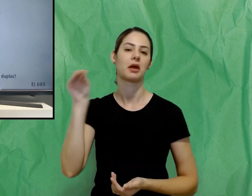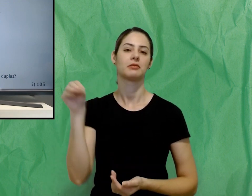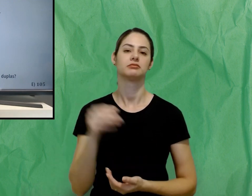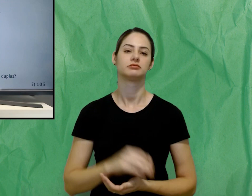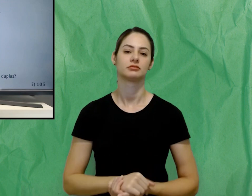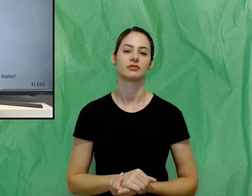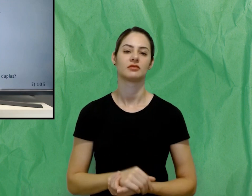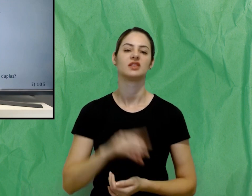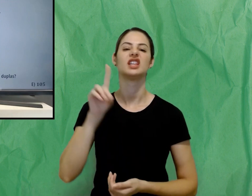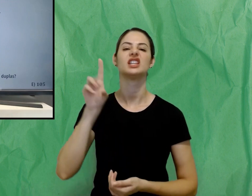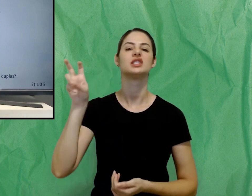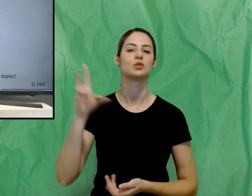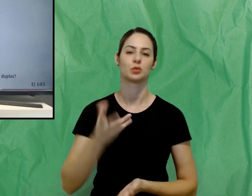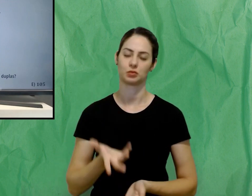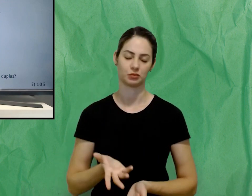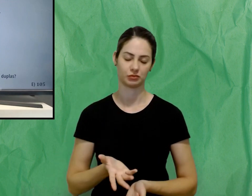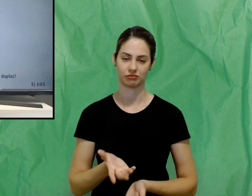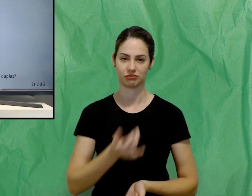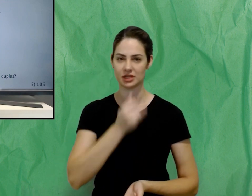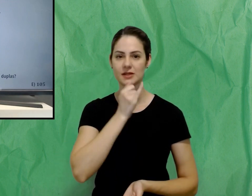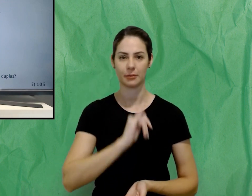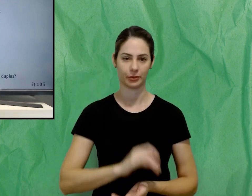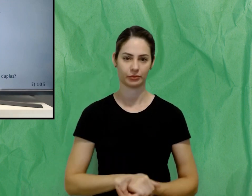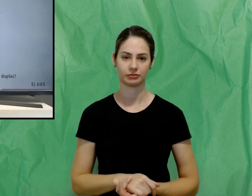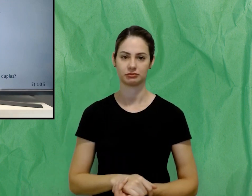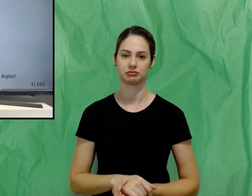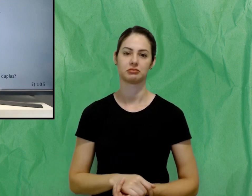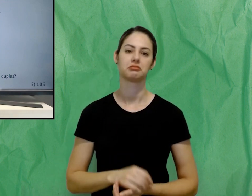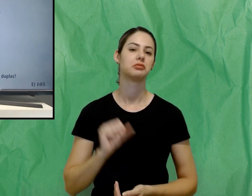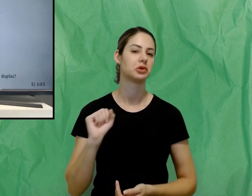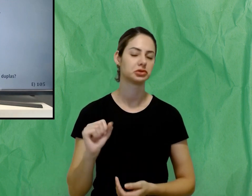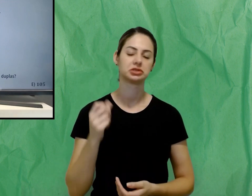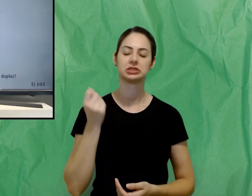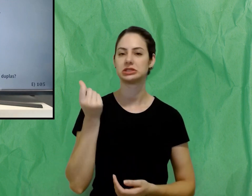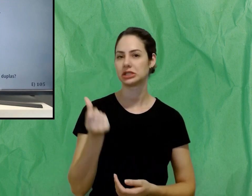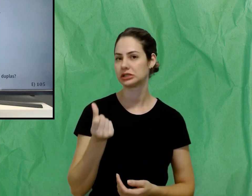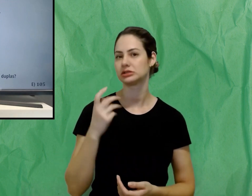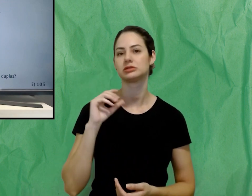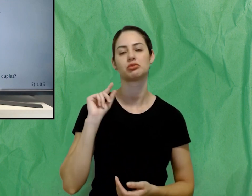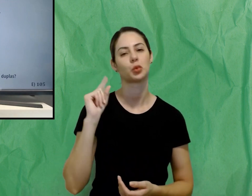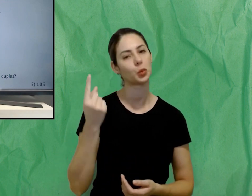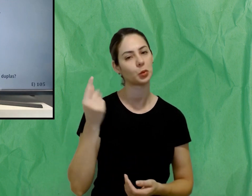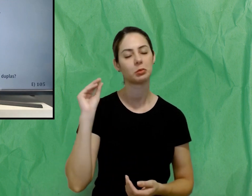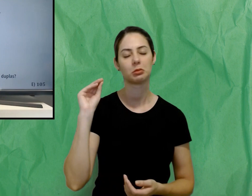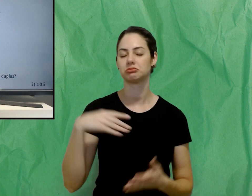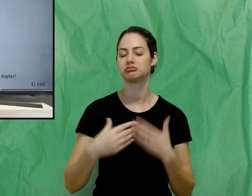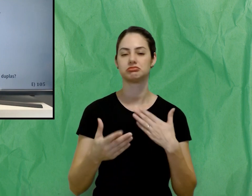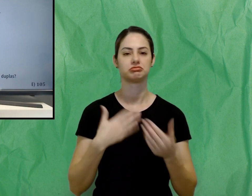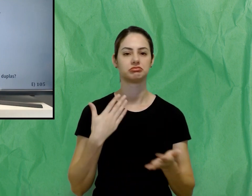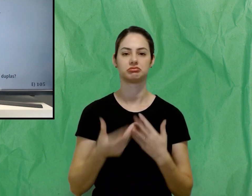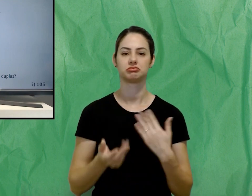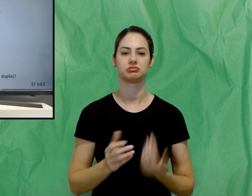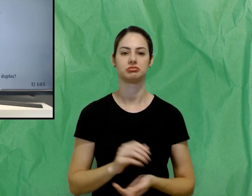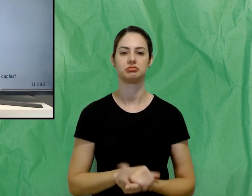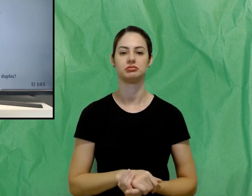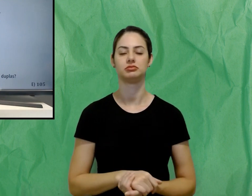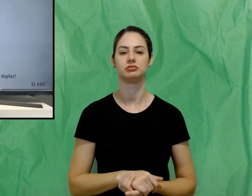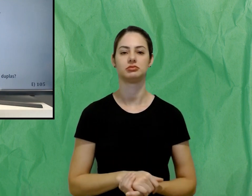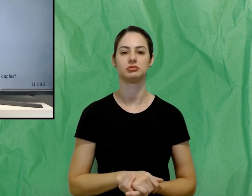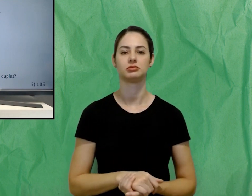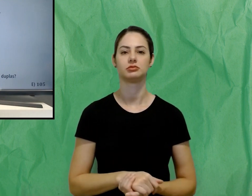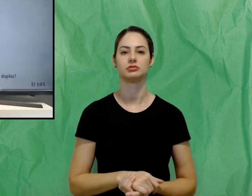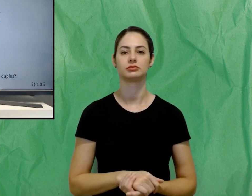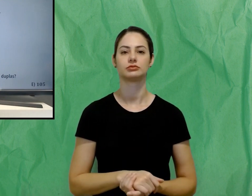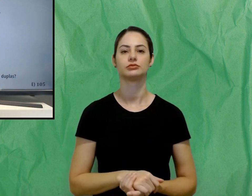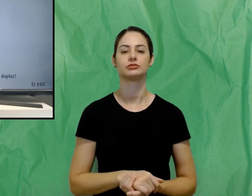D5. Poderíamos escolher D6, poderíamos escolher D1, 6 possibilidades.